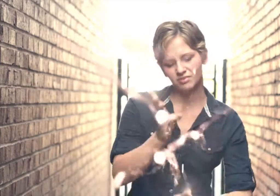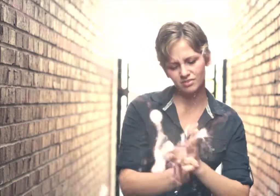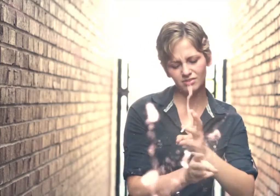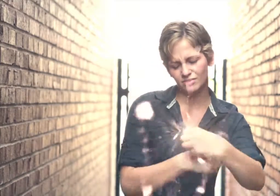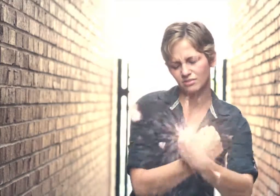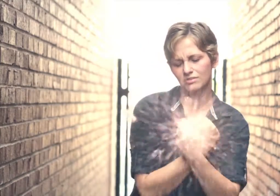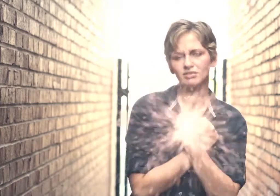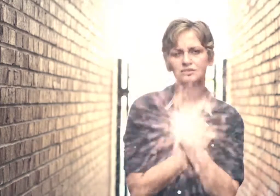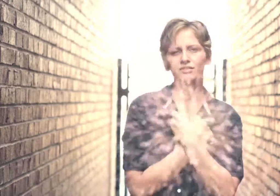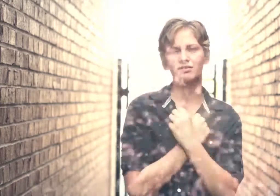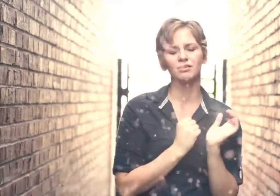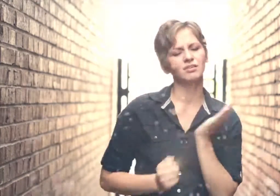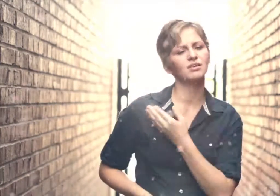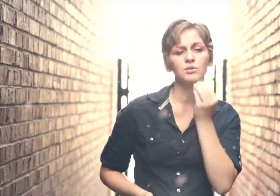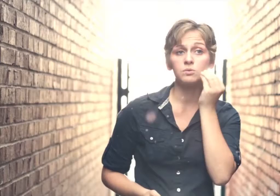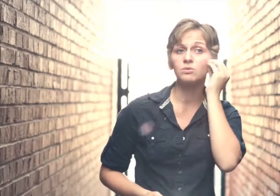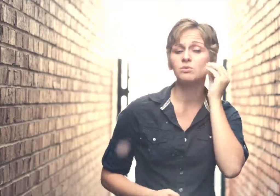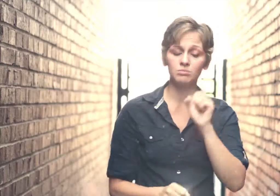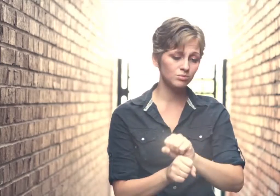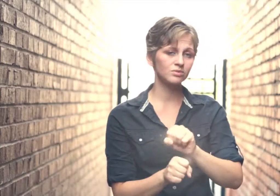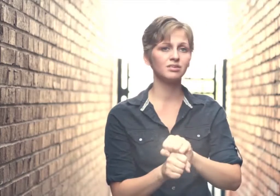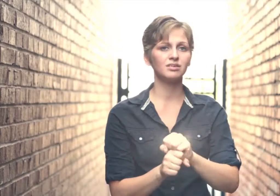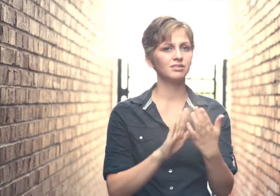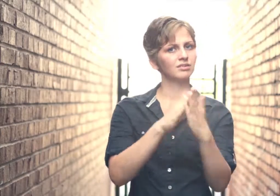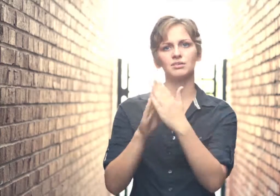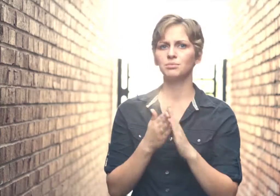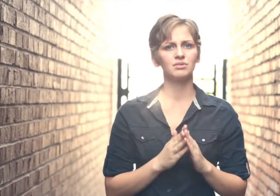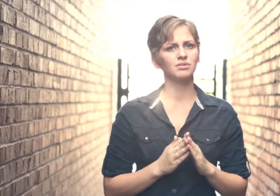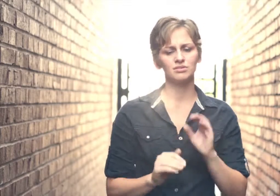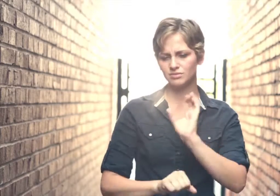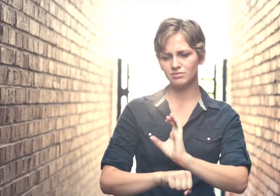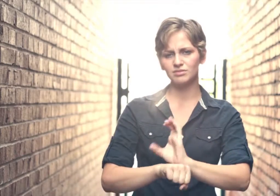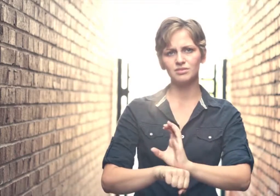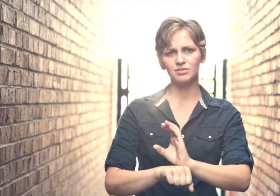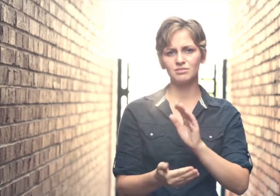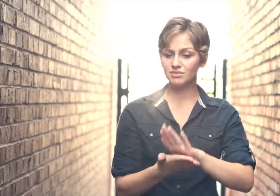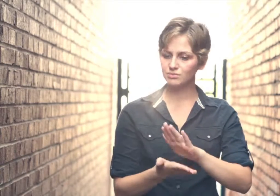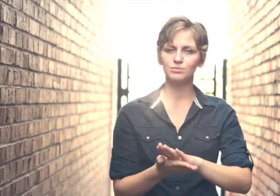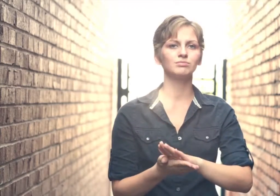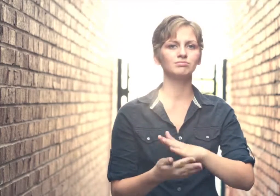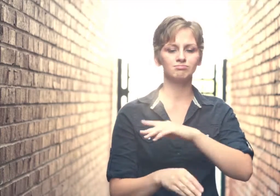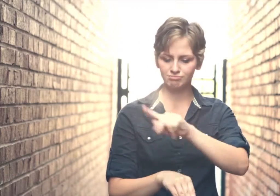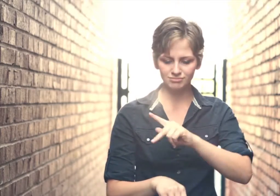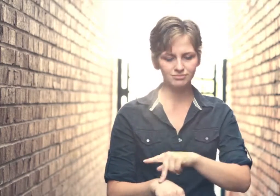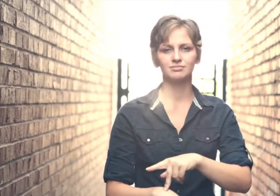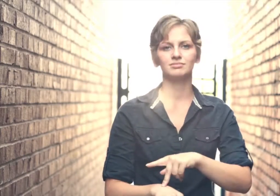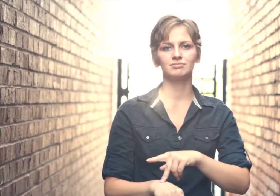misma, abrazando el mundo que nos rodea. Nuestras casas, trabajos, vecindarios, iglesias,